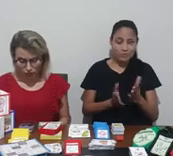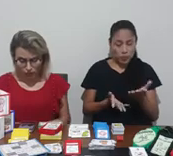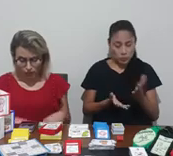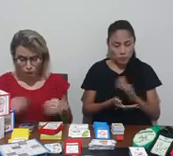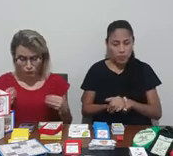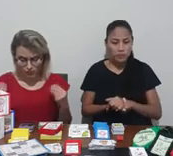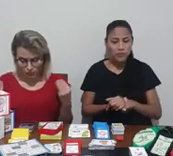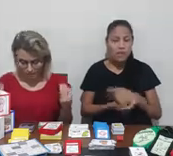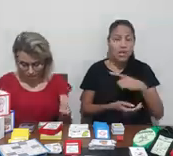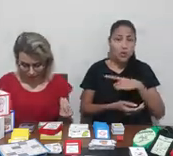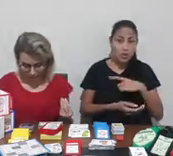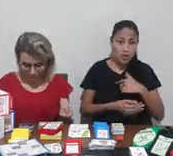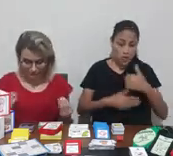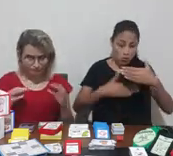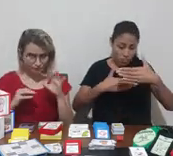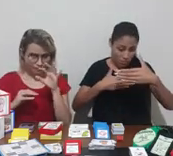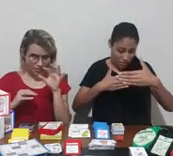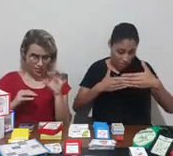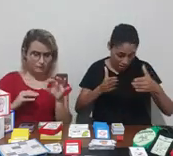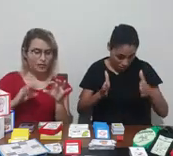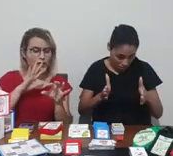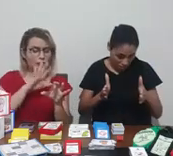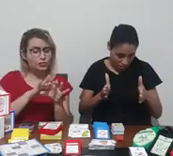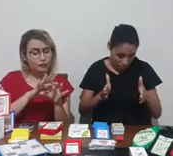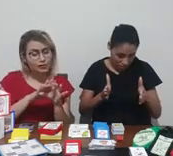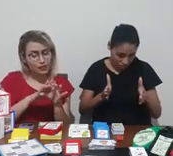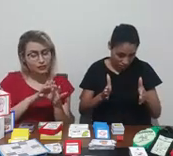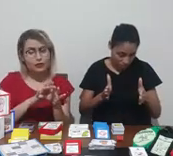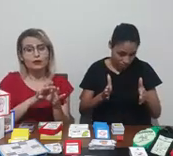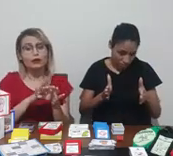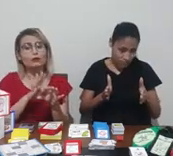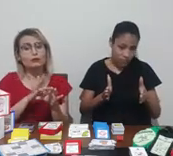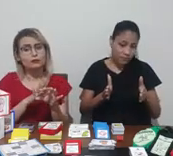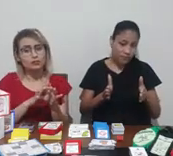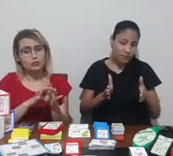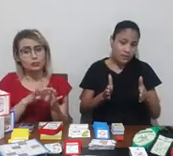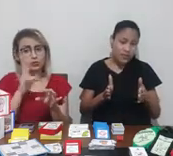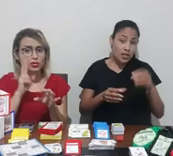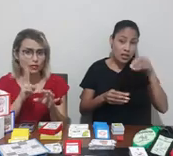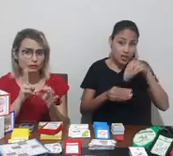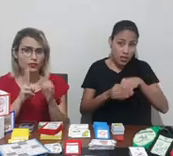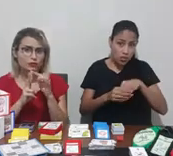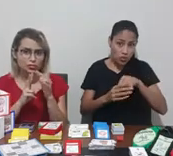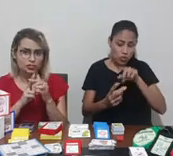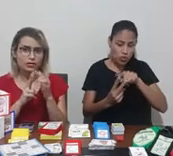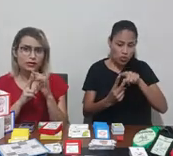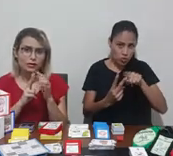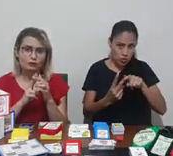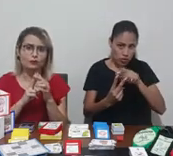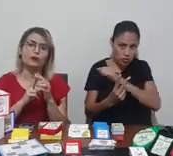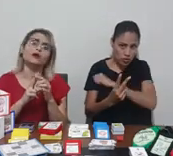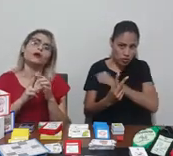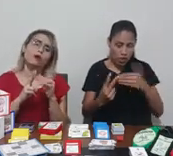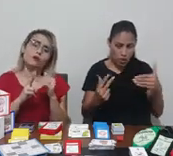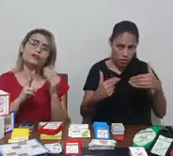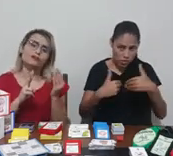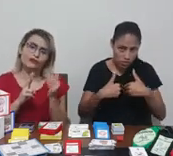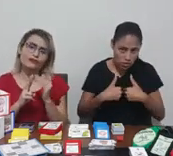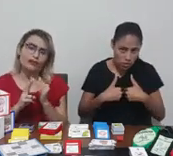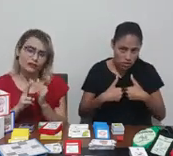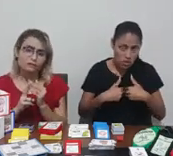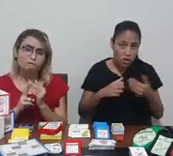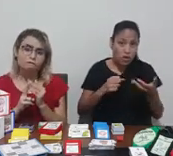eu tinha uma sala, tá? Eu tinha uma sala de aula onde eu tinha 2 alunos autistas, cada um com um